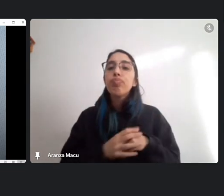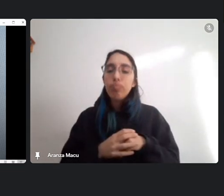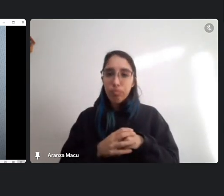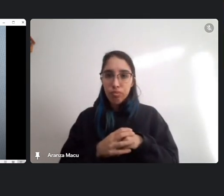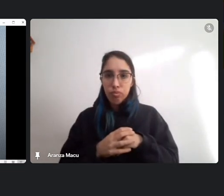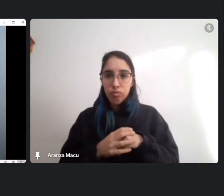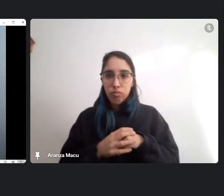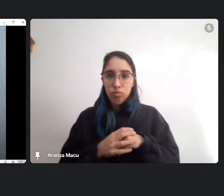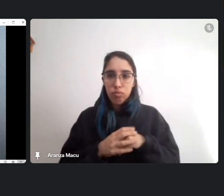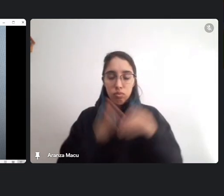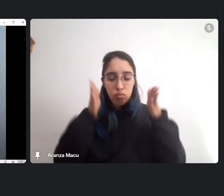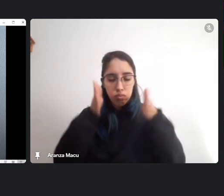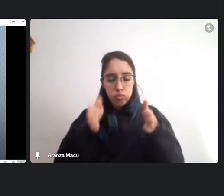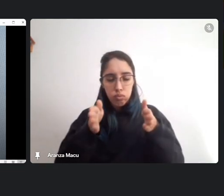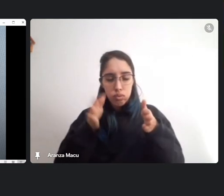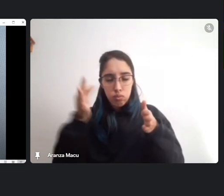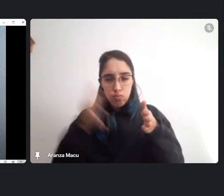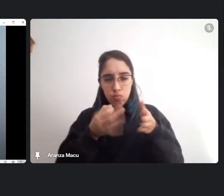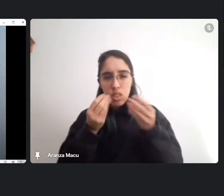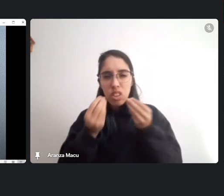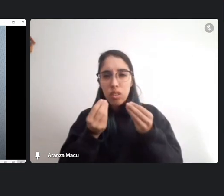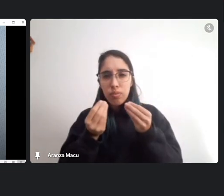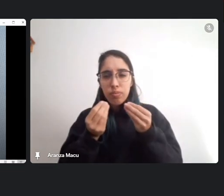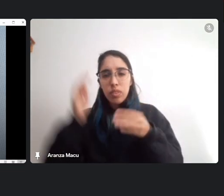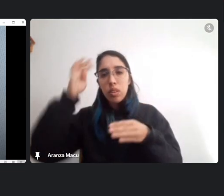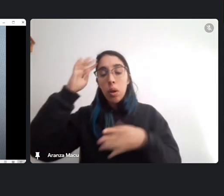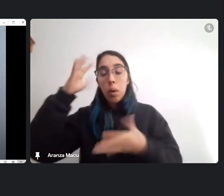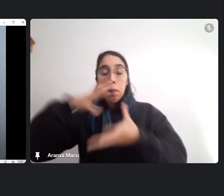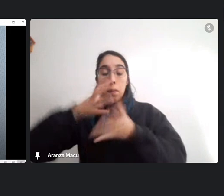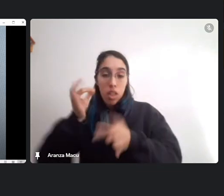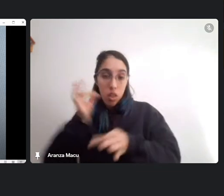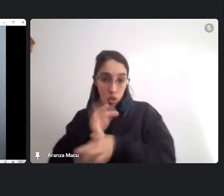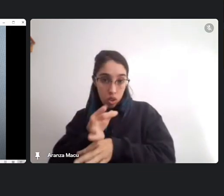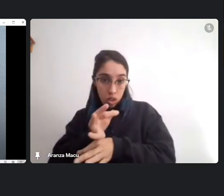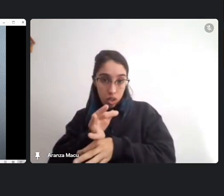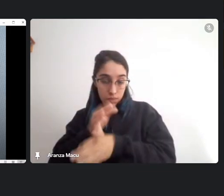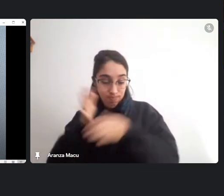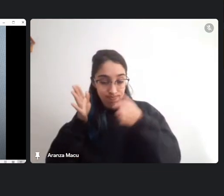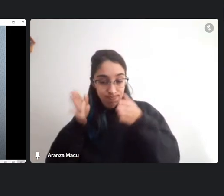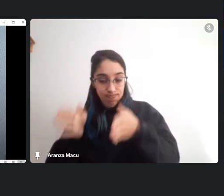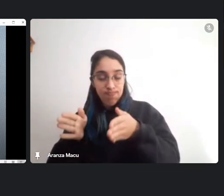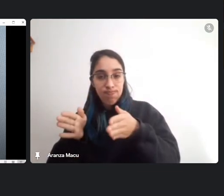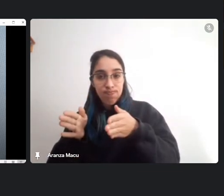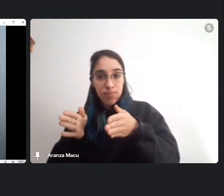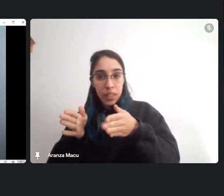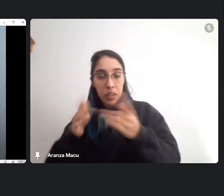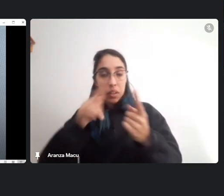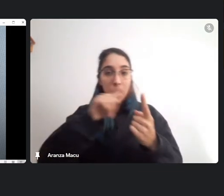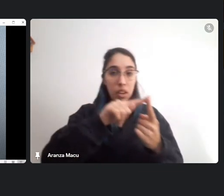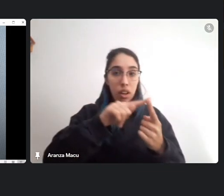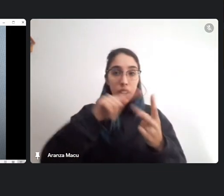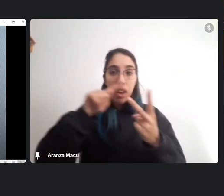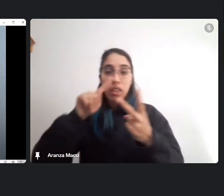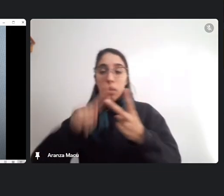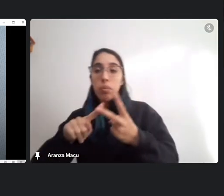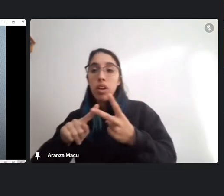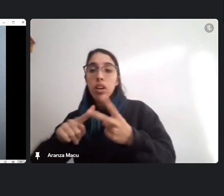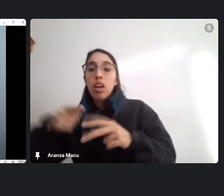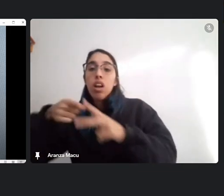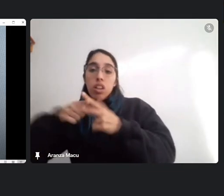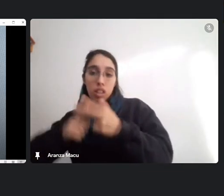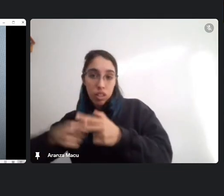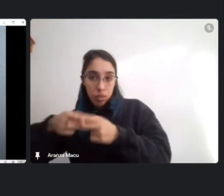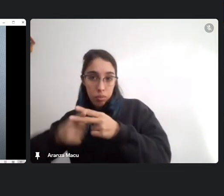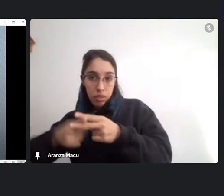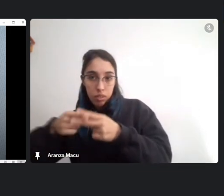En pedagogía. Bien. Así como sobre el uso de recursos y herramientas digitales. Viste que decimos, no